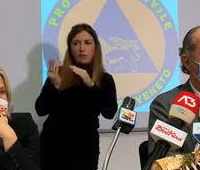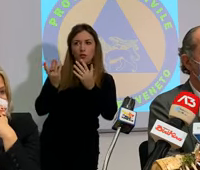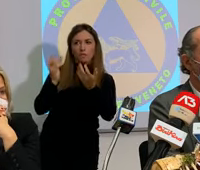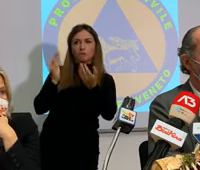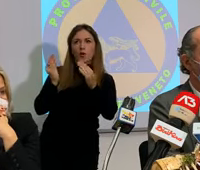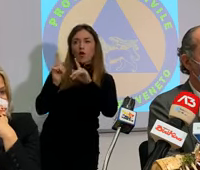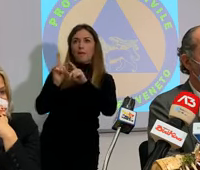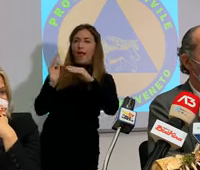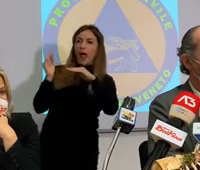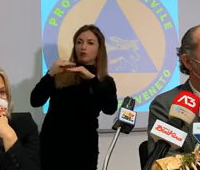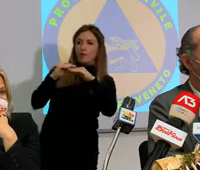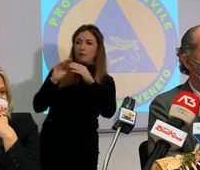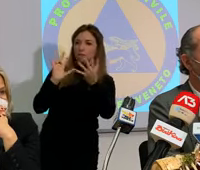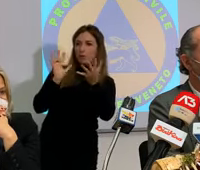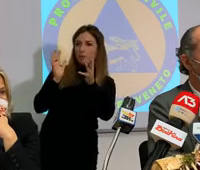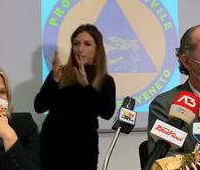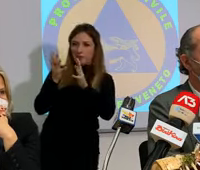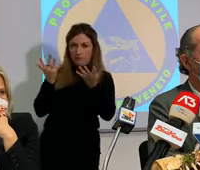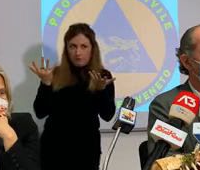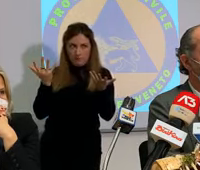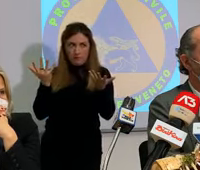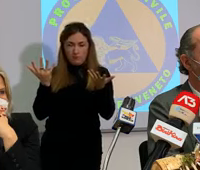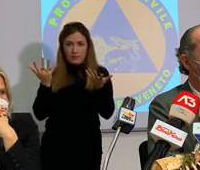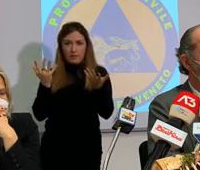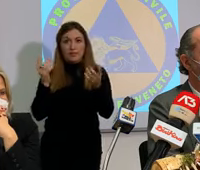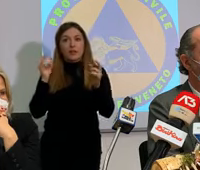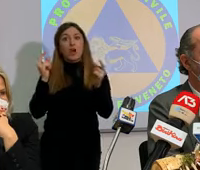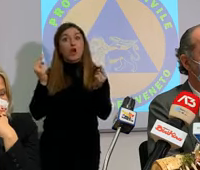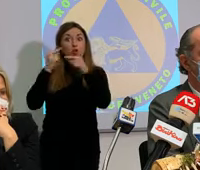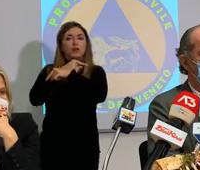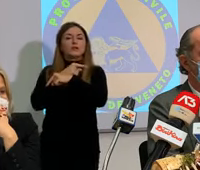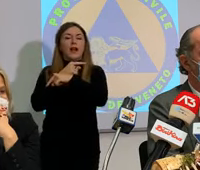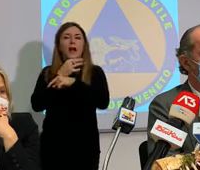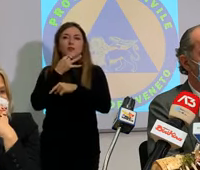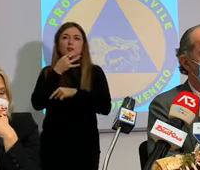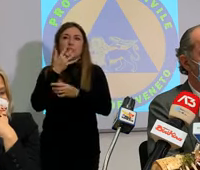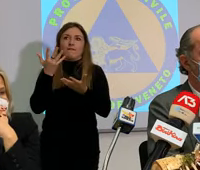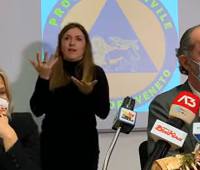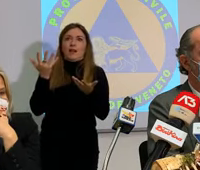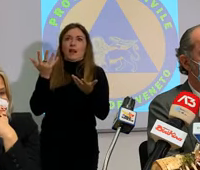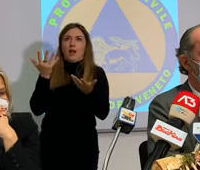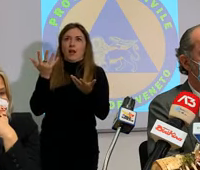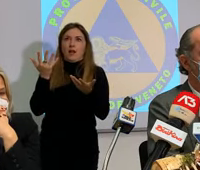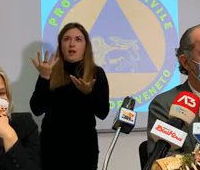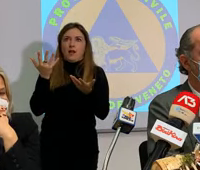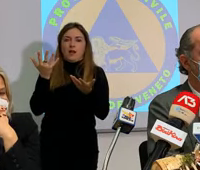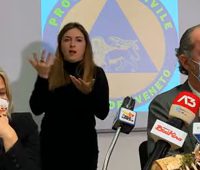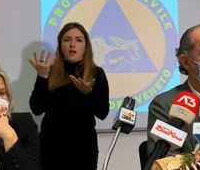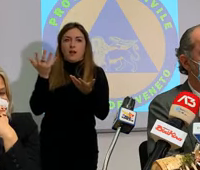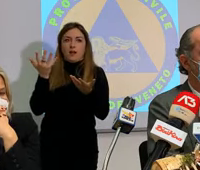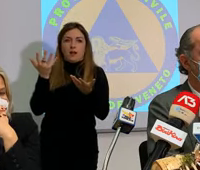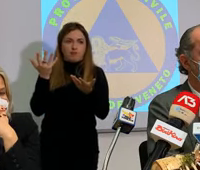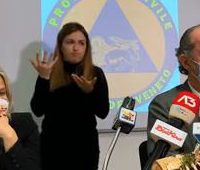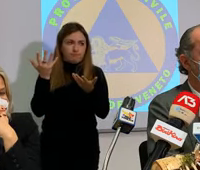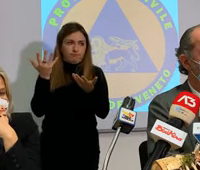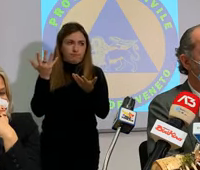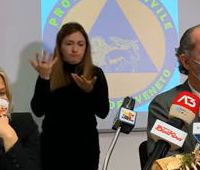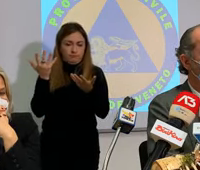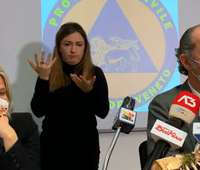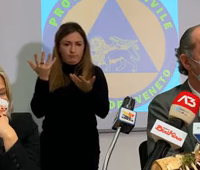sarebbe sorprendente al contrario vorrebbe dire che non ho però che non prende atto